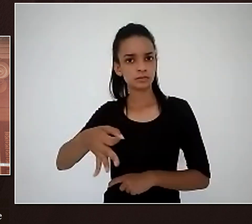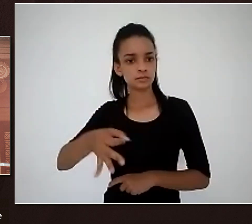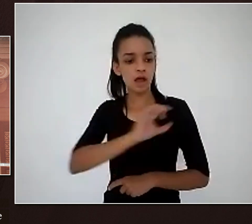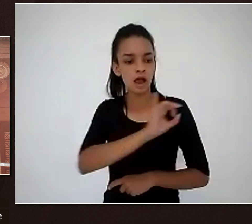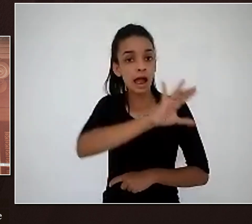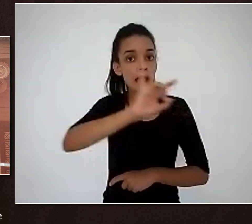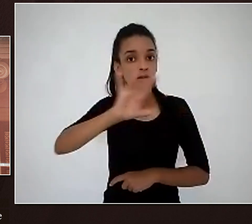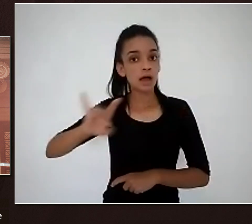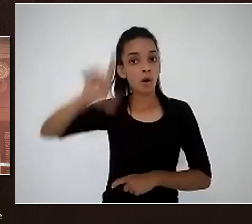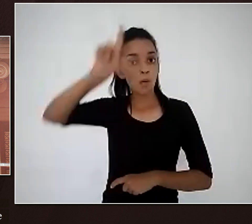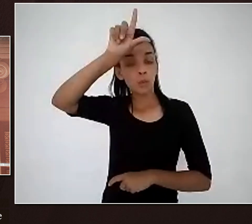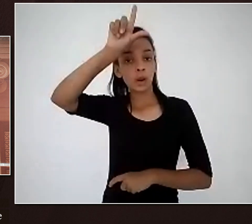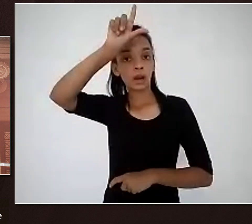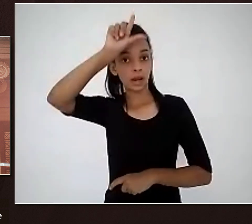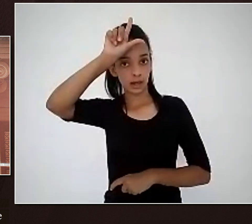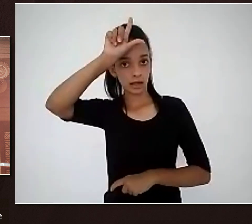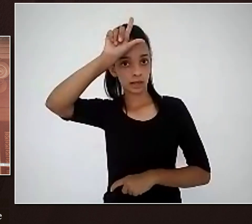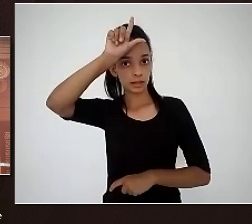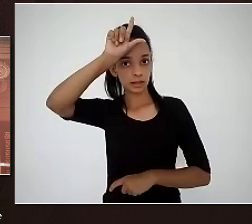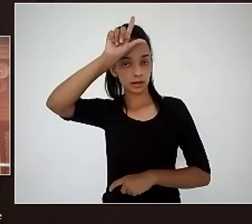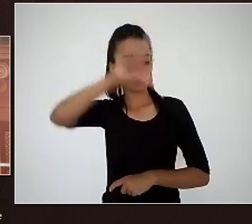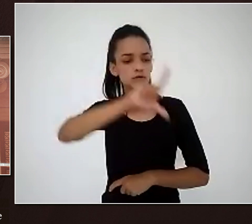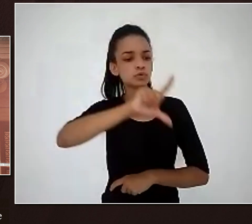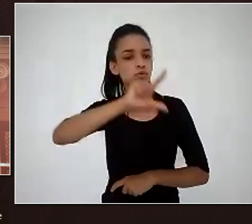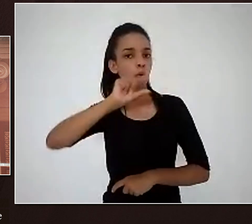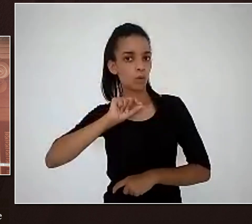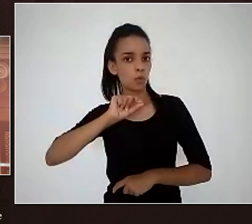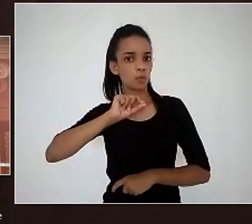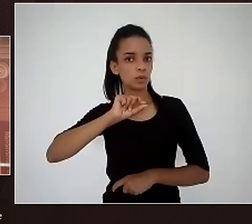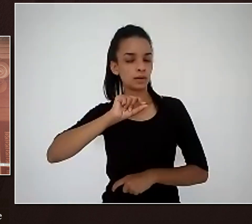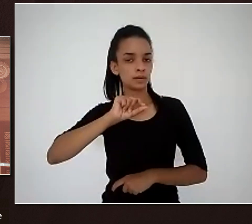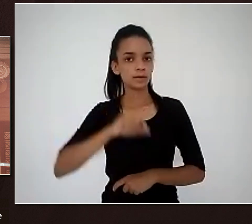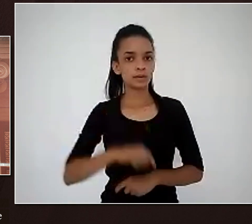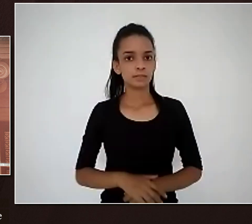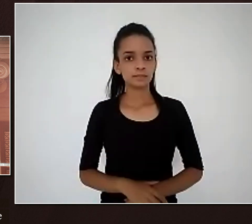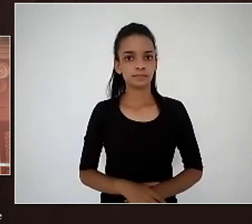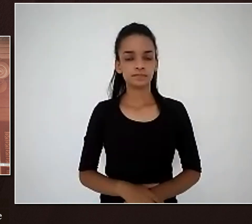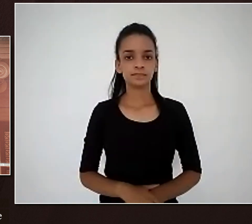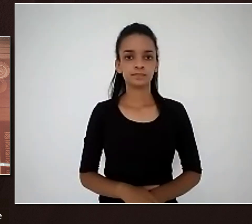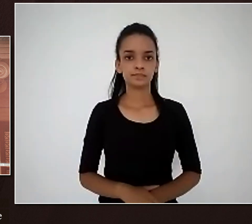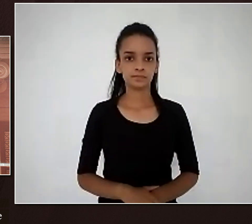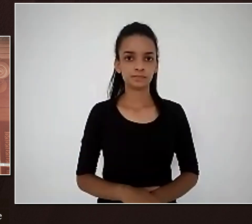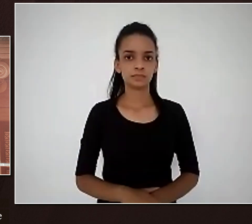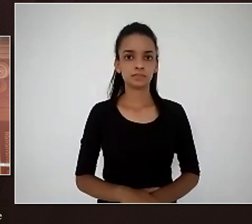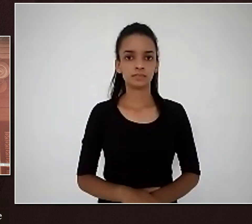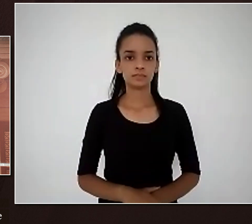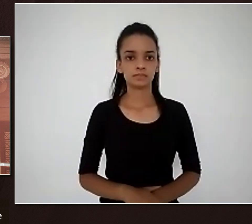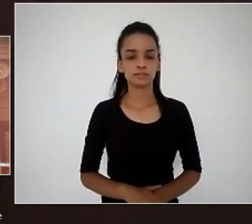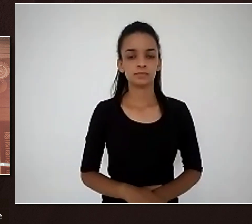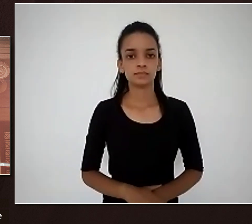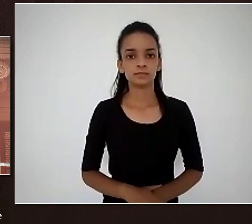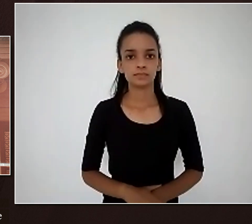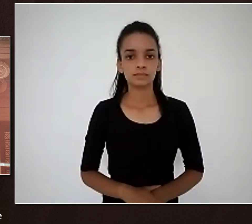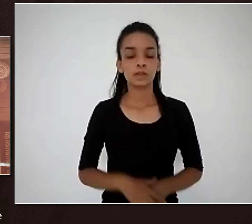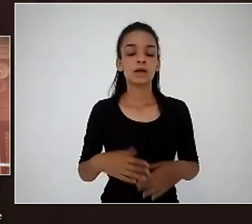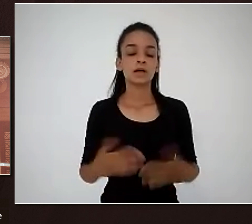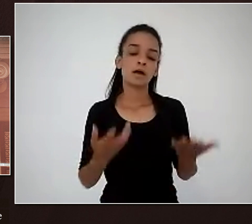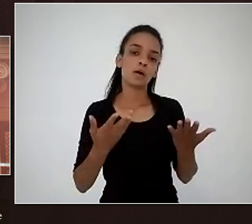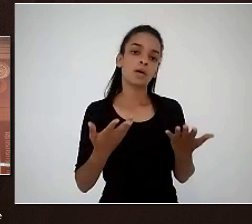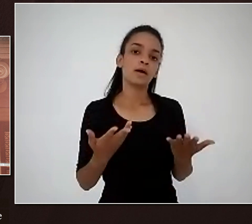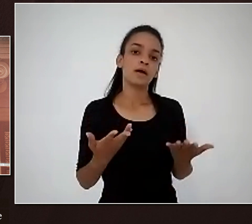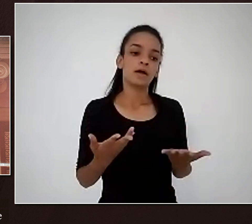a eleição, a escolha, designação de presbíteros. Isto é, os presbíteros